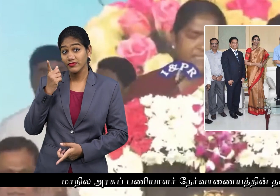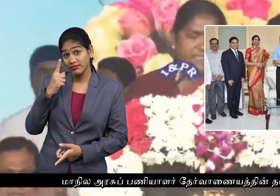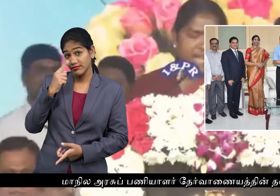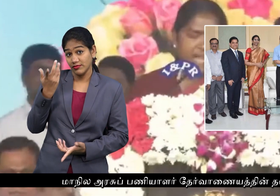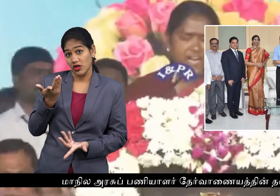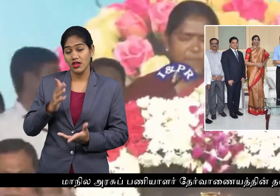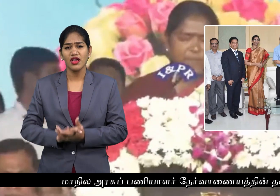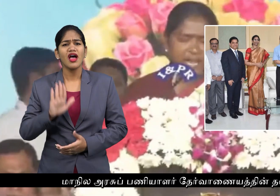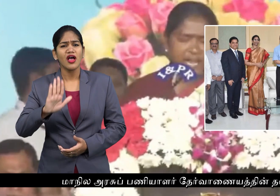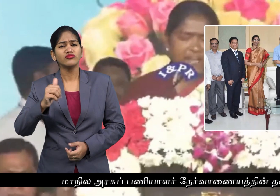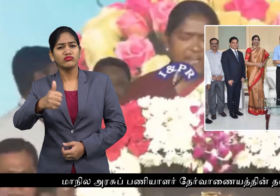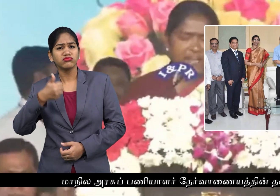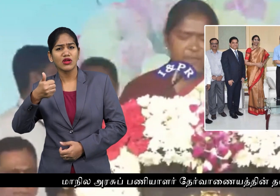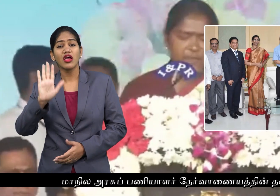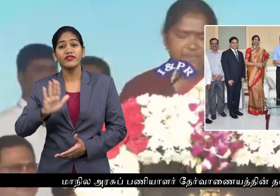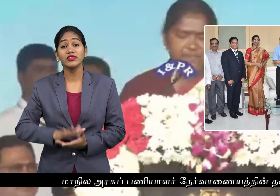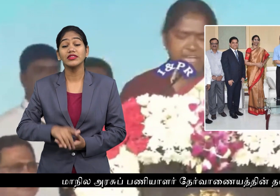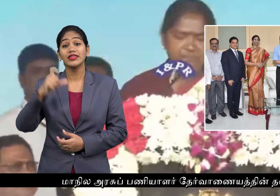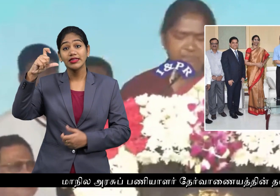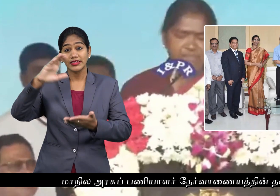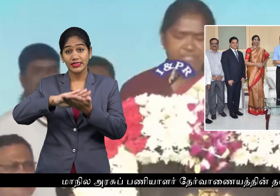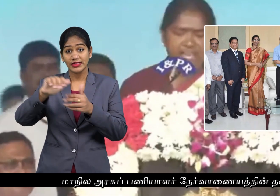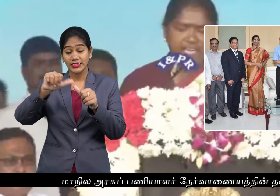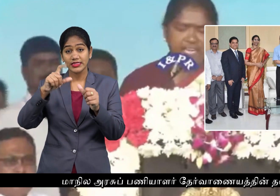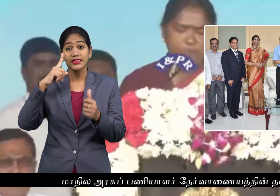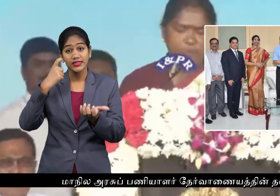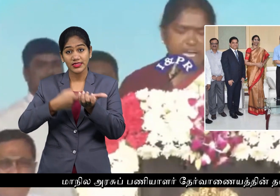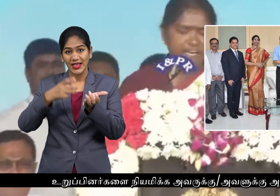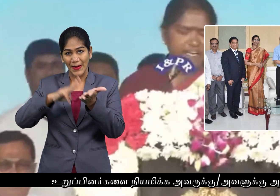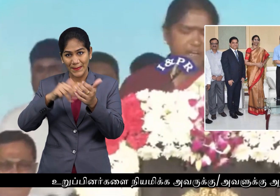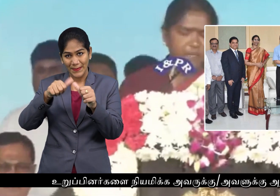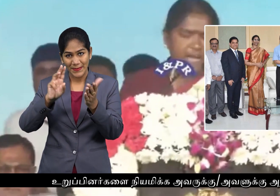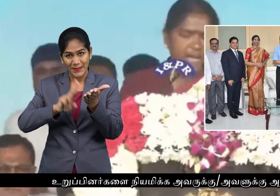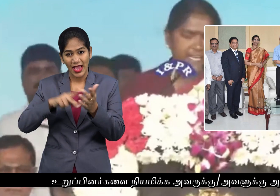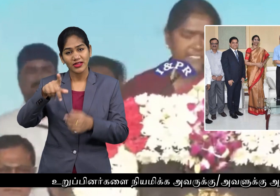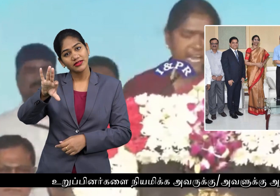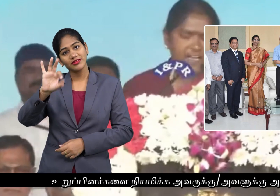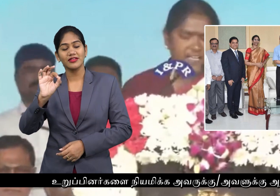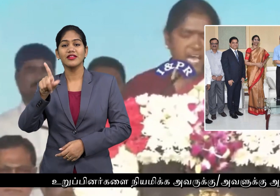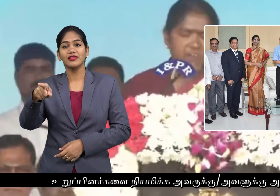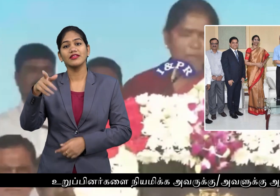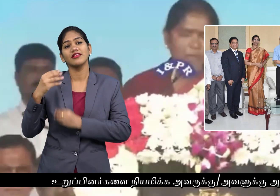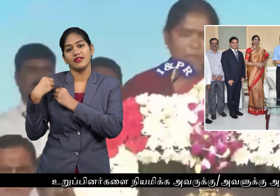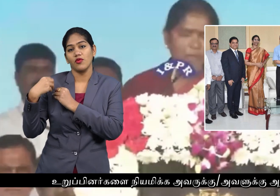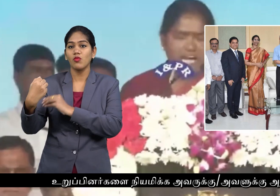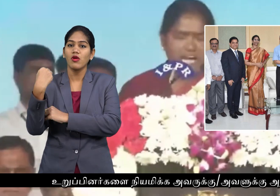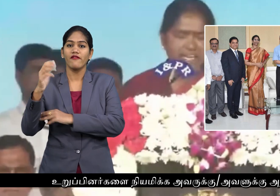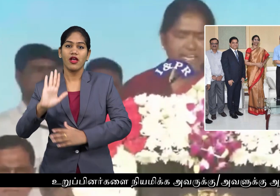மாநில அரசு பணியாளர் தேர்வாணையத்தின் தலைவர் மற்றும் உறுப்பினர்களை நியமிக்க